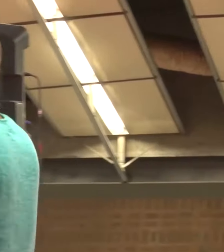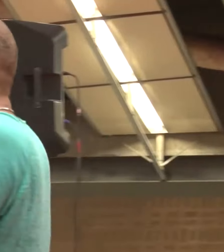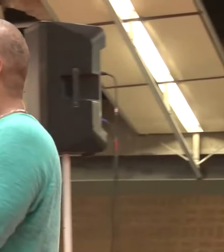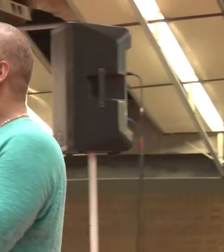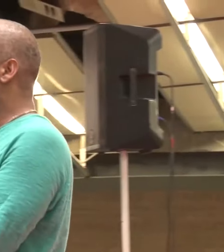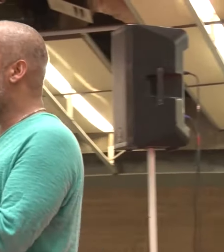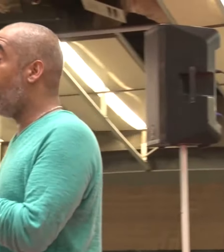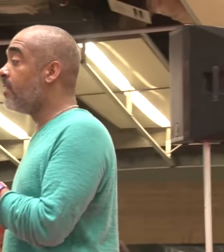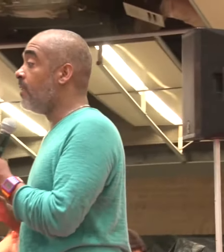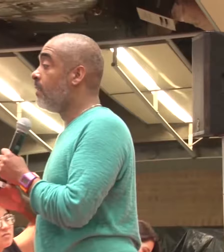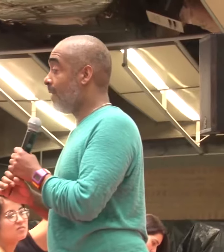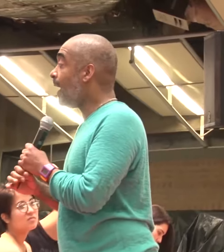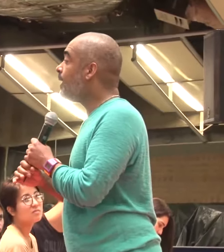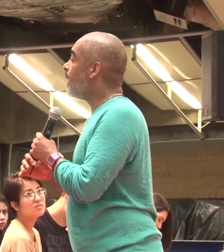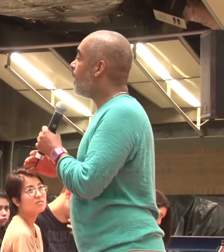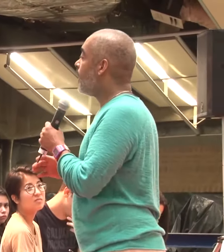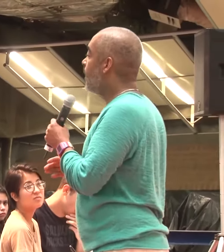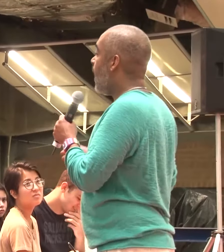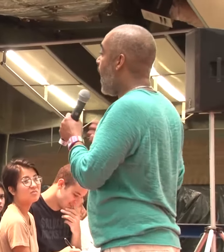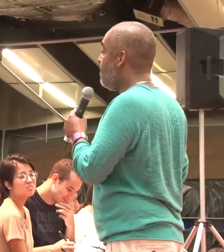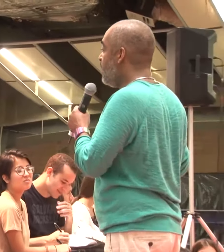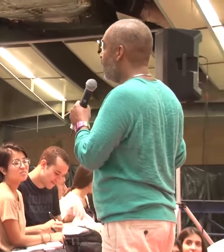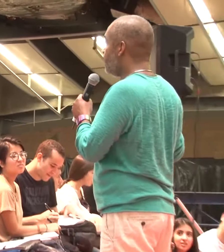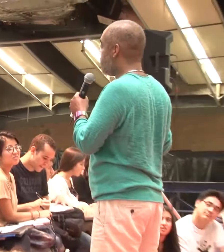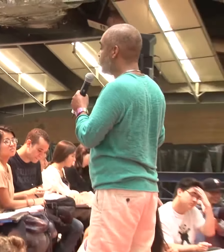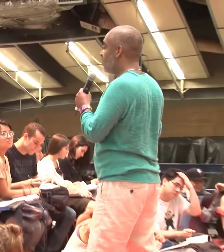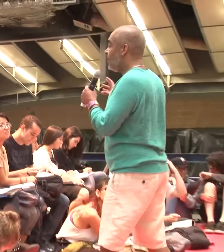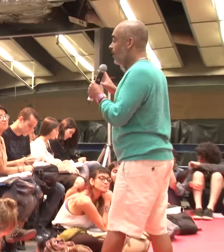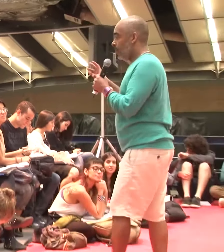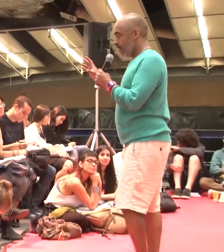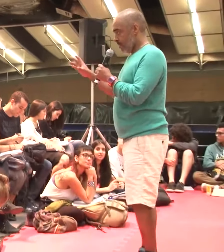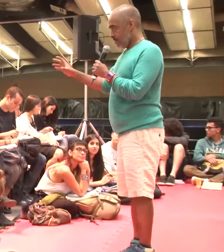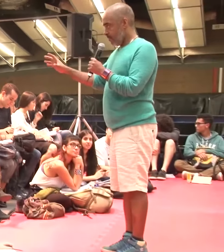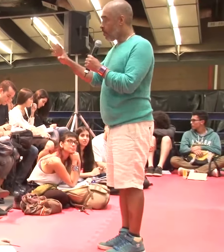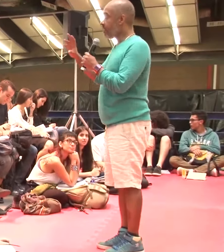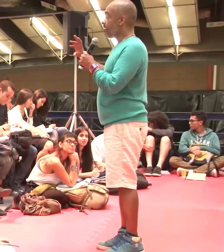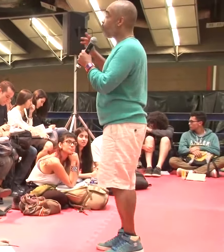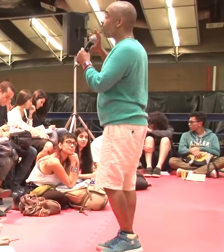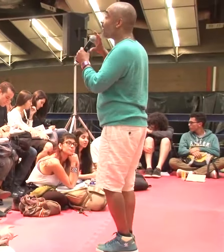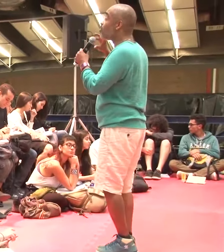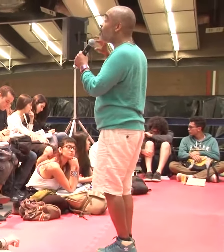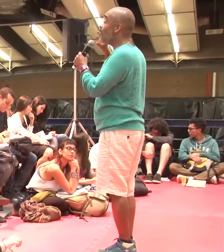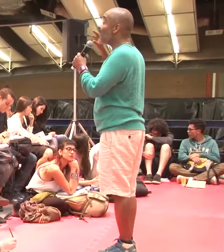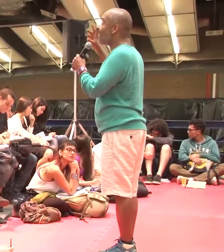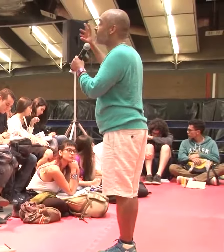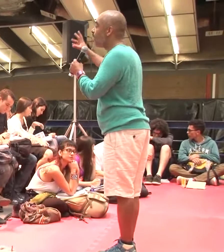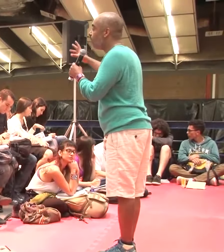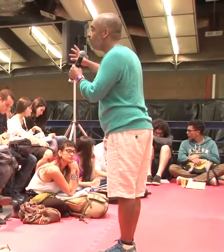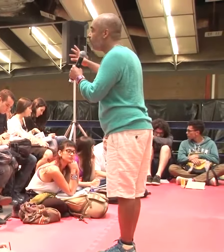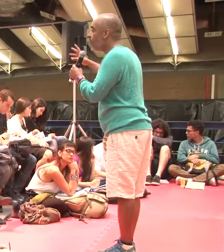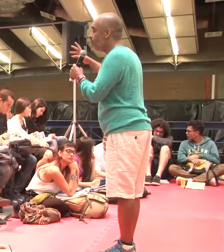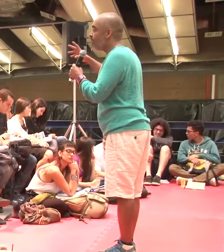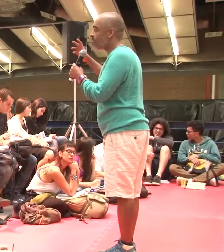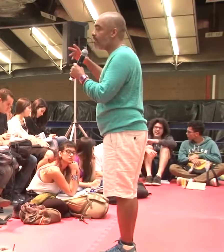Se eu quiser traduzir em linguagem técnica, a mimesis. Ou seja, o processo de